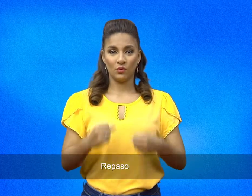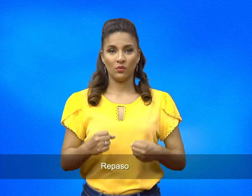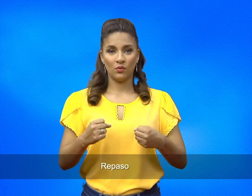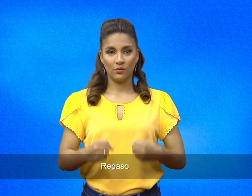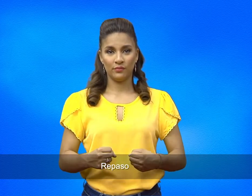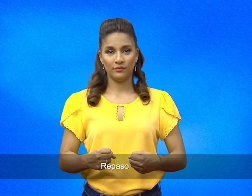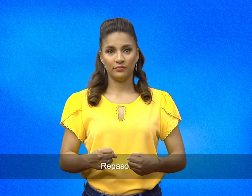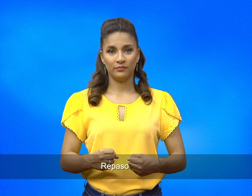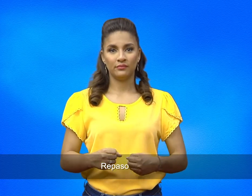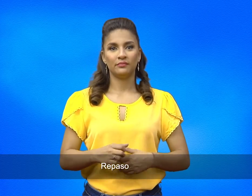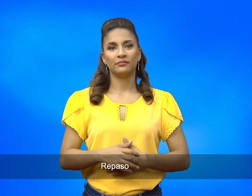repaso